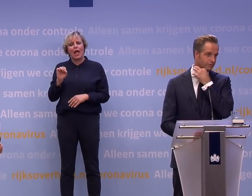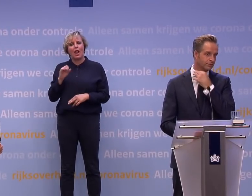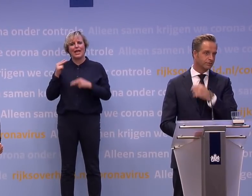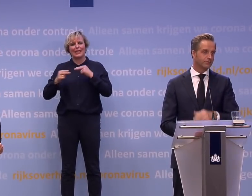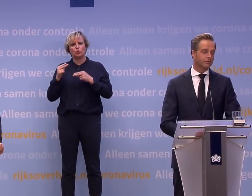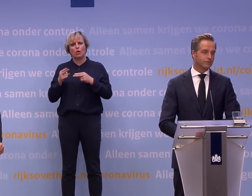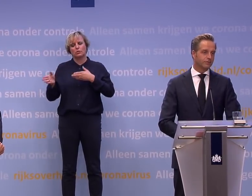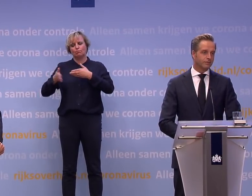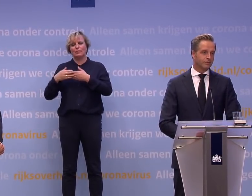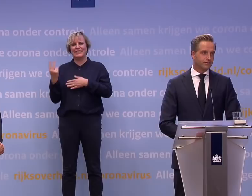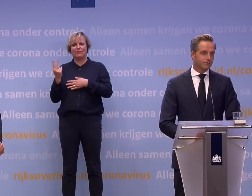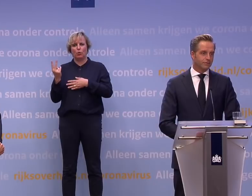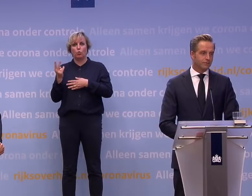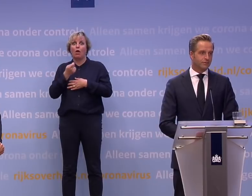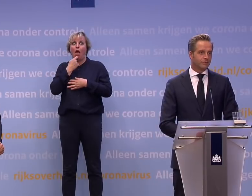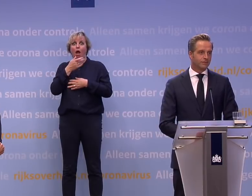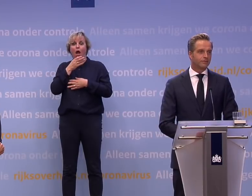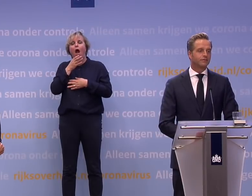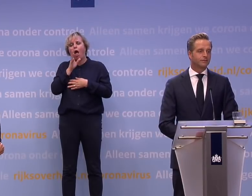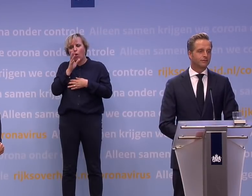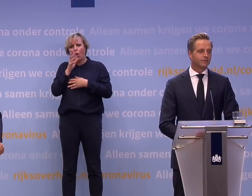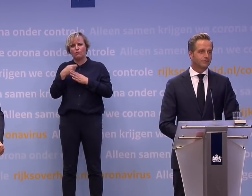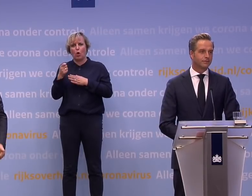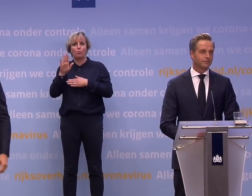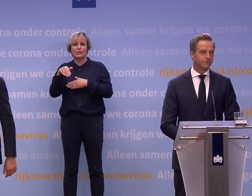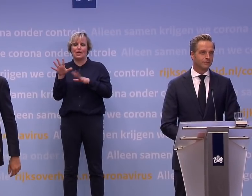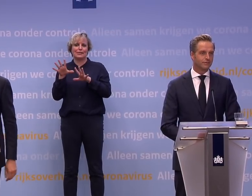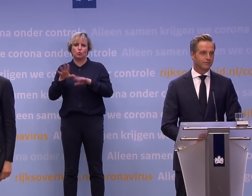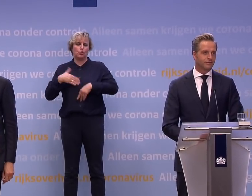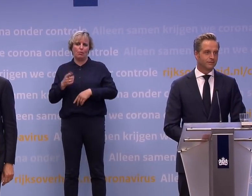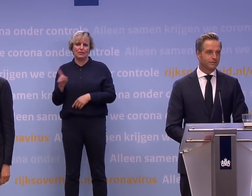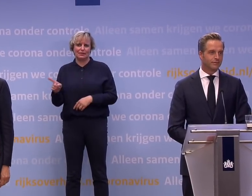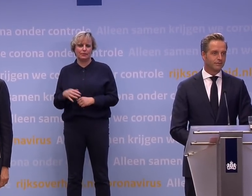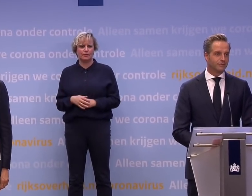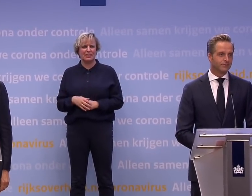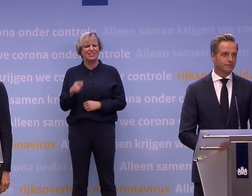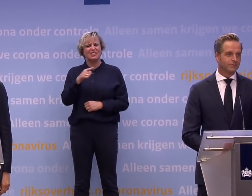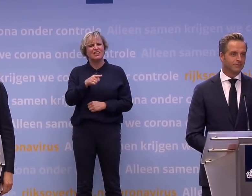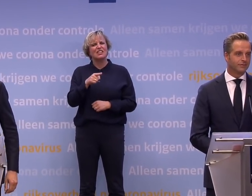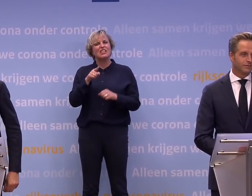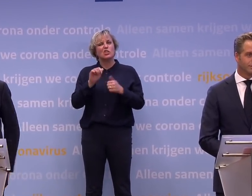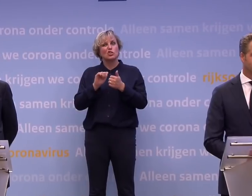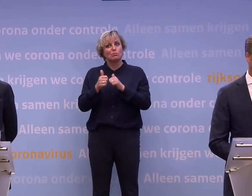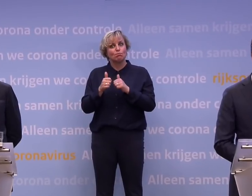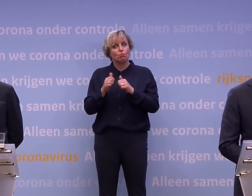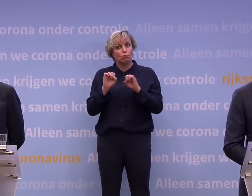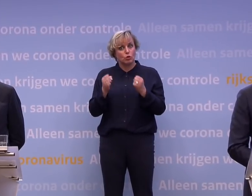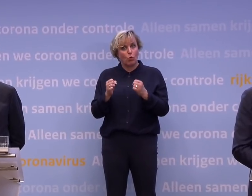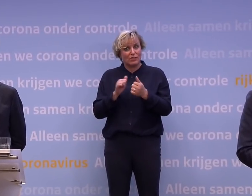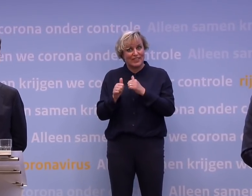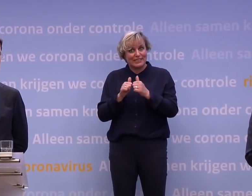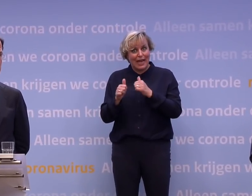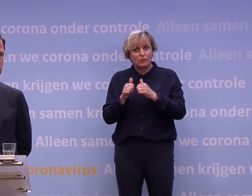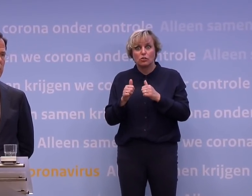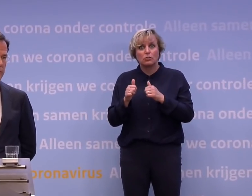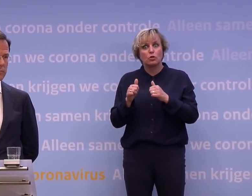uur moeten sluiten en geen alcohol meer mogen verkopen na tien uur. En het geen publiek meer bij sportwedstrijden, betekent dat ook dat ouders